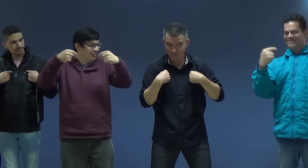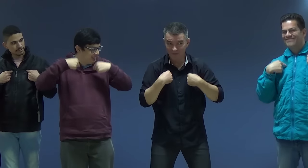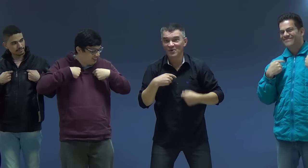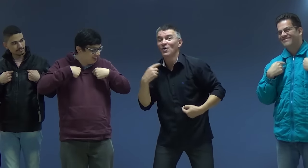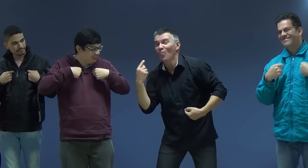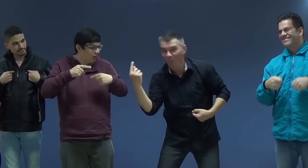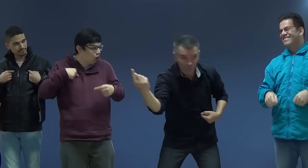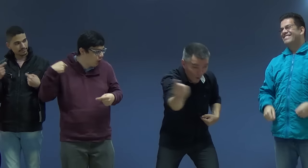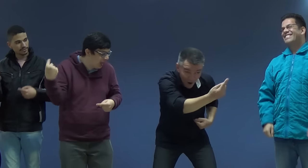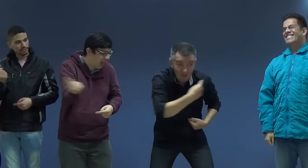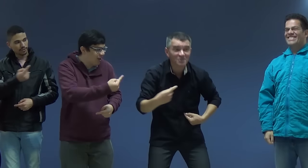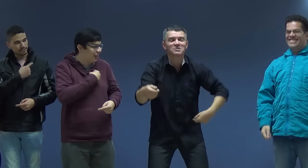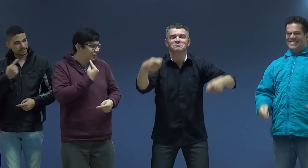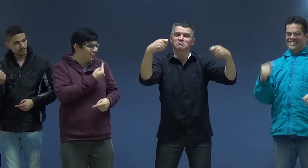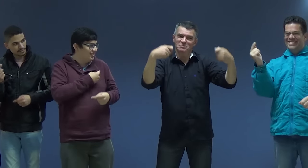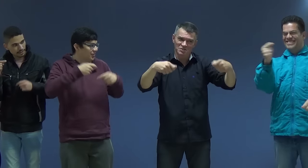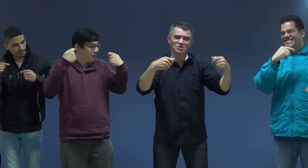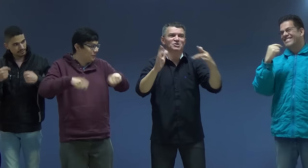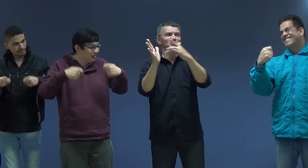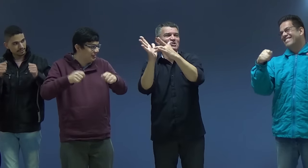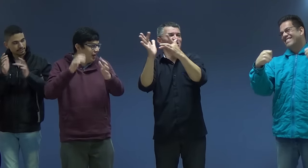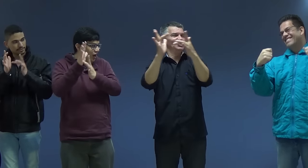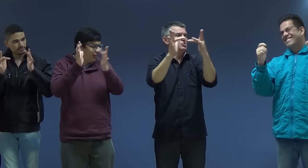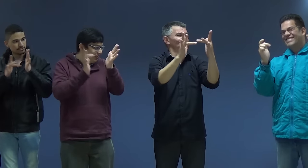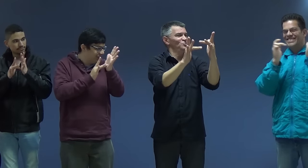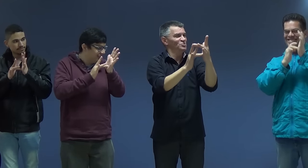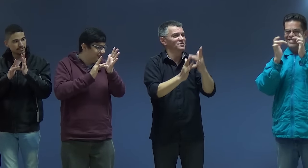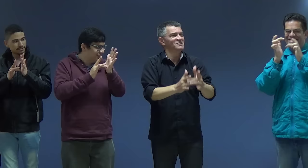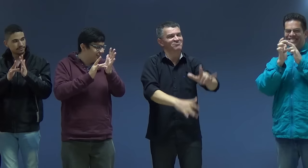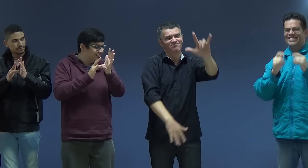Jesus precisa de você e de mim. E nós precisamos de Jesus.